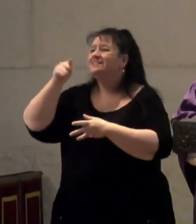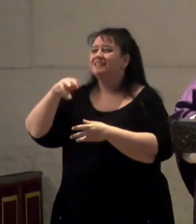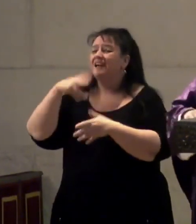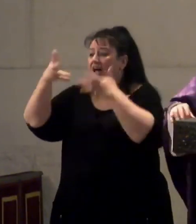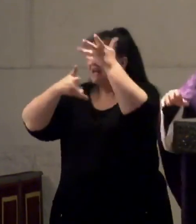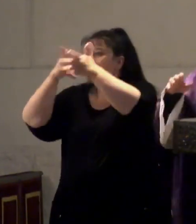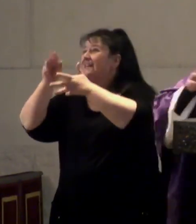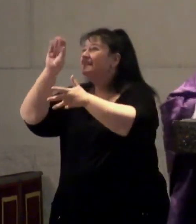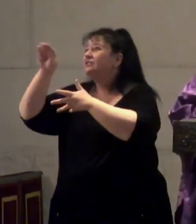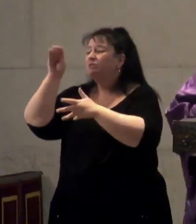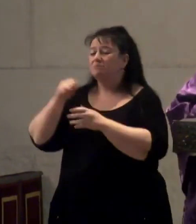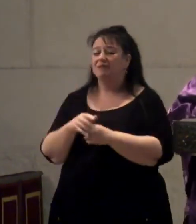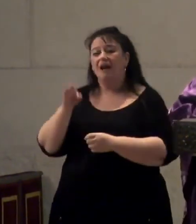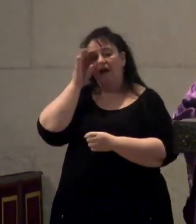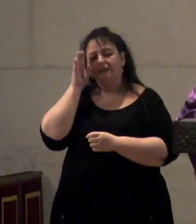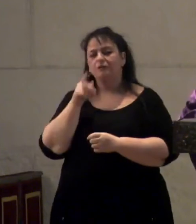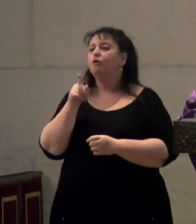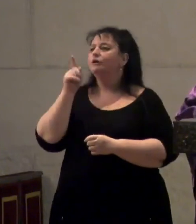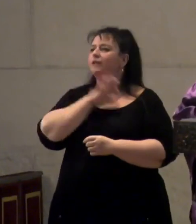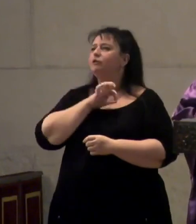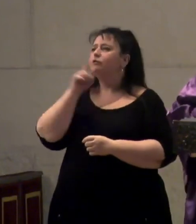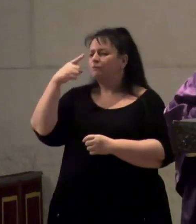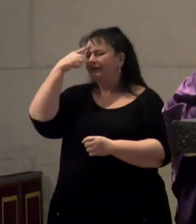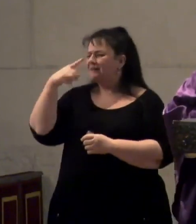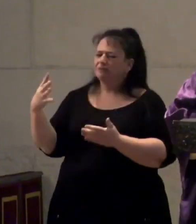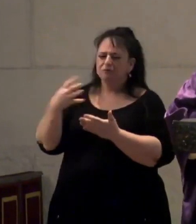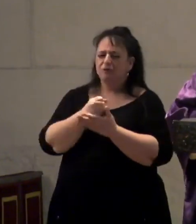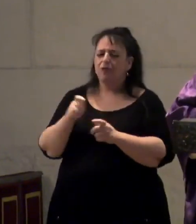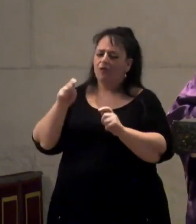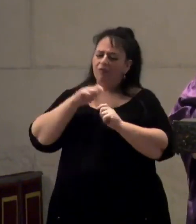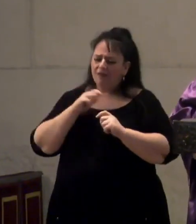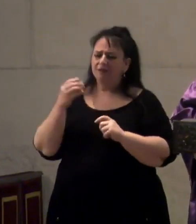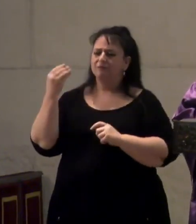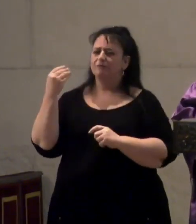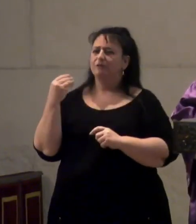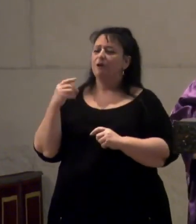súplica. Señor, tú que lo sabes todo, concédenos lo